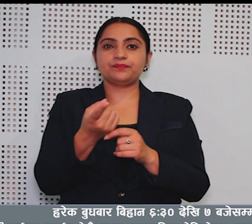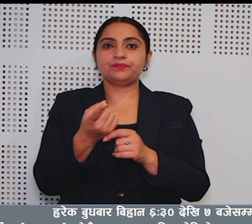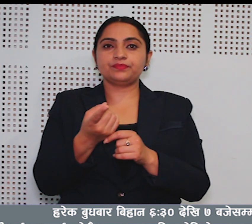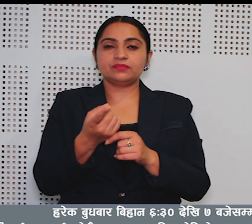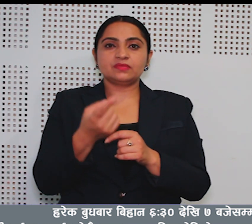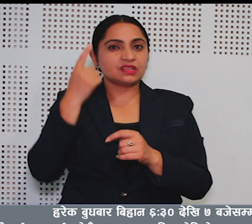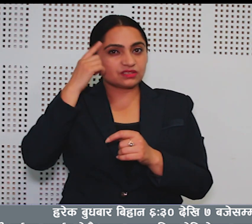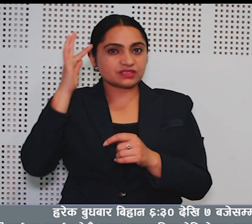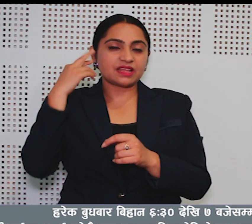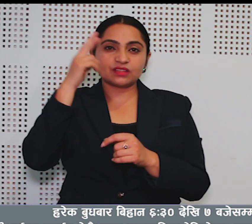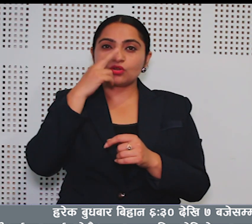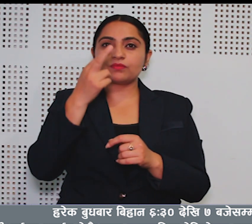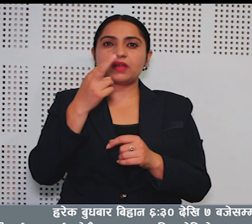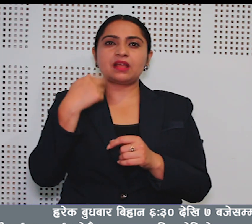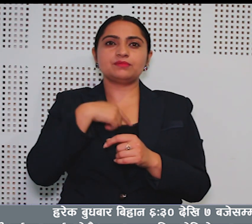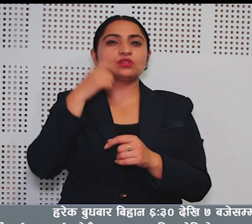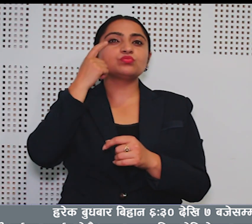सैद्धान्तिक रूपमा हामीले बुझेका छौँ।